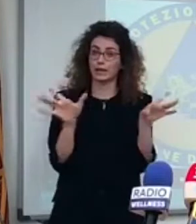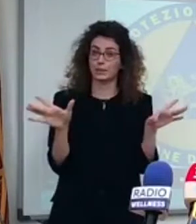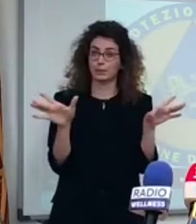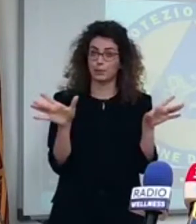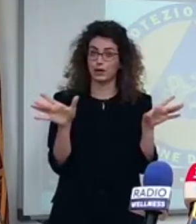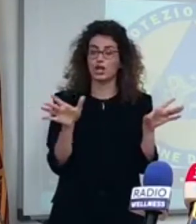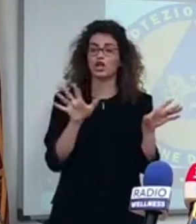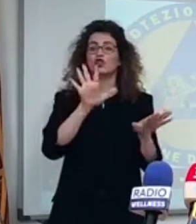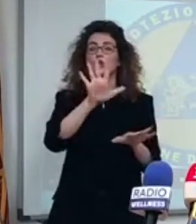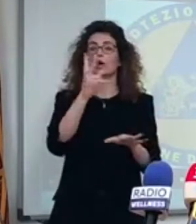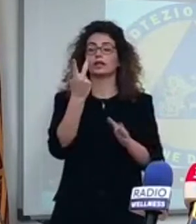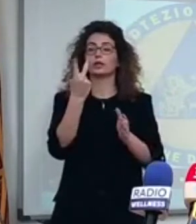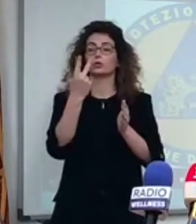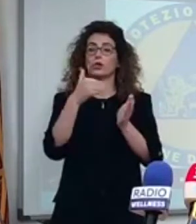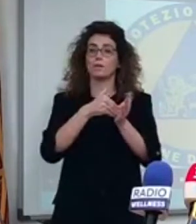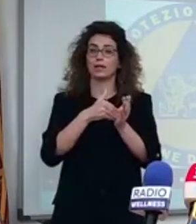abbiamo